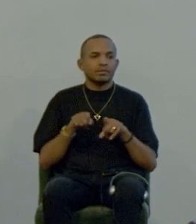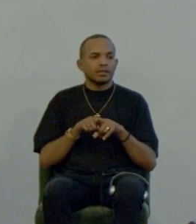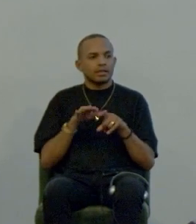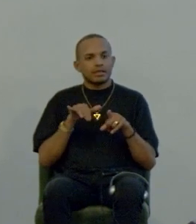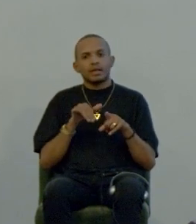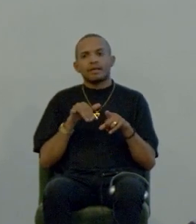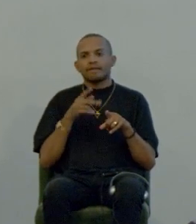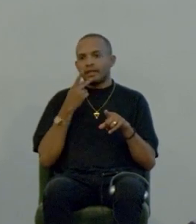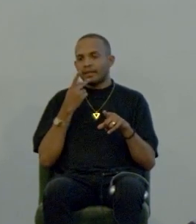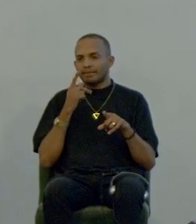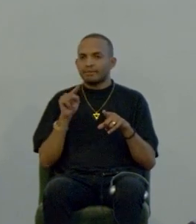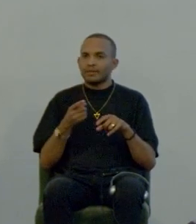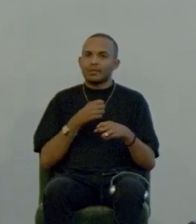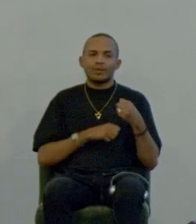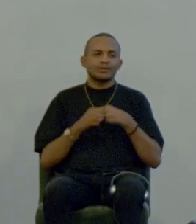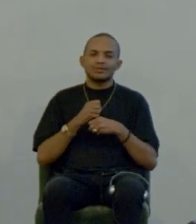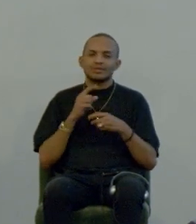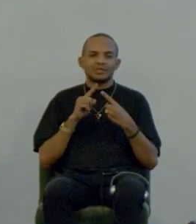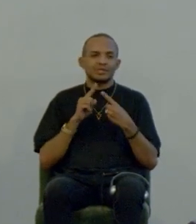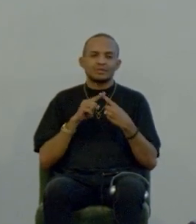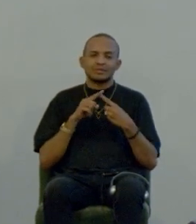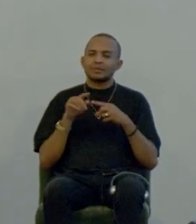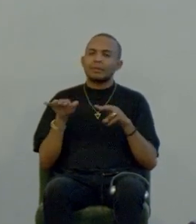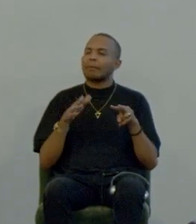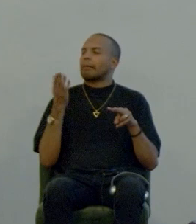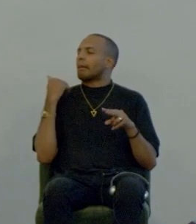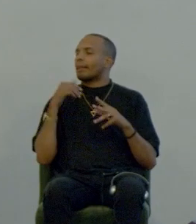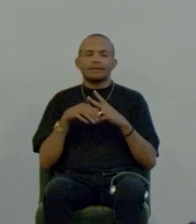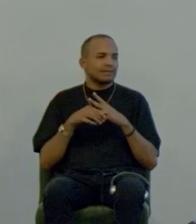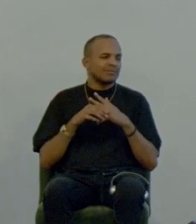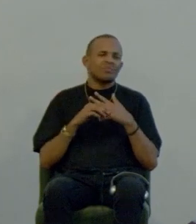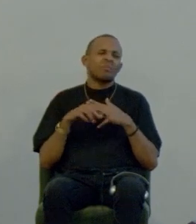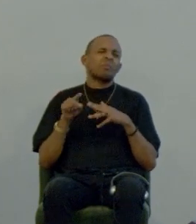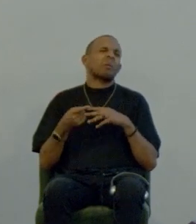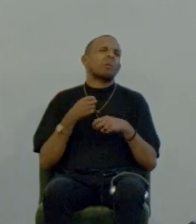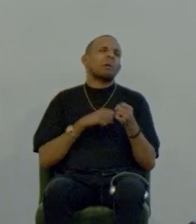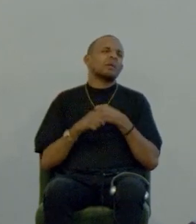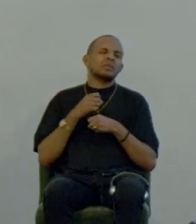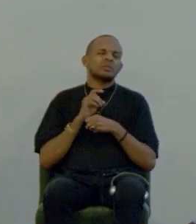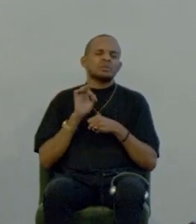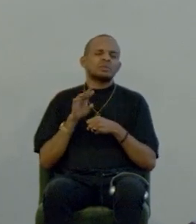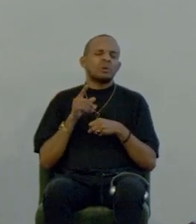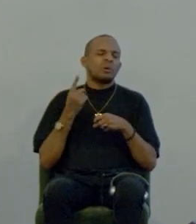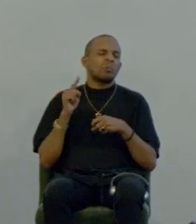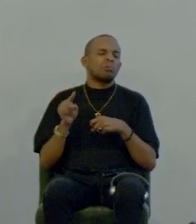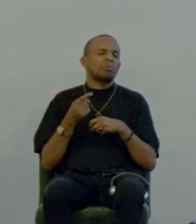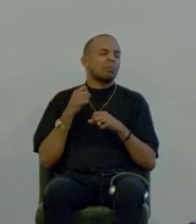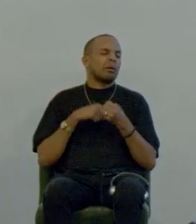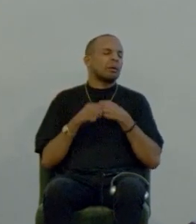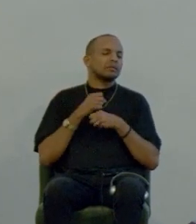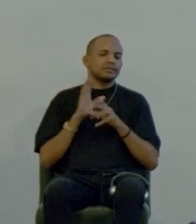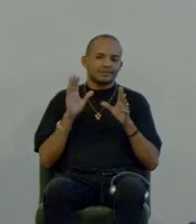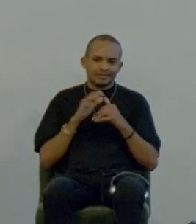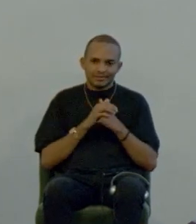a gente fala de 1.000 anos como se fosse semana passada, né? Foi só 1.000 anos e sempre vem o só antes. É só 1.000 anos, é pouco tempo, né?